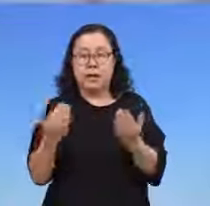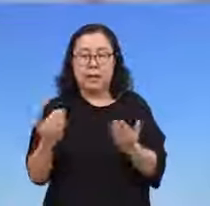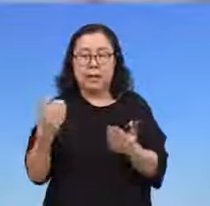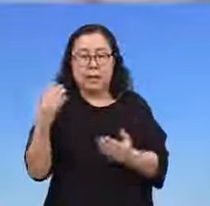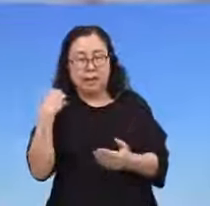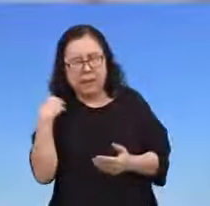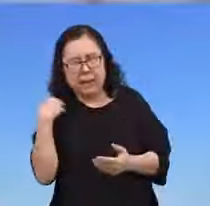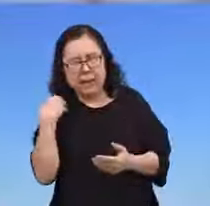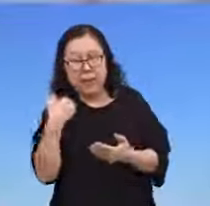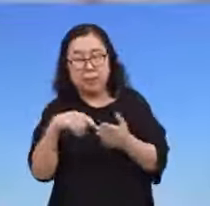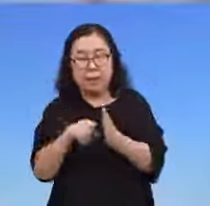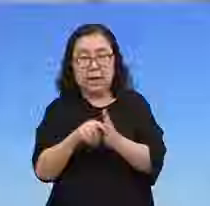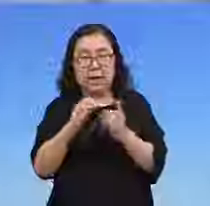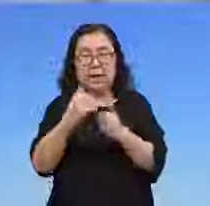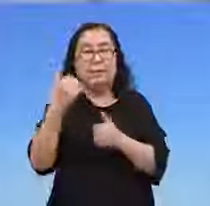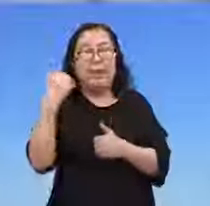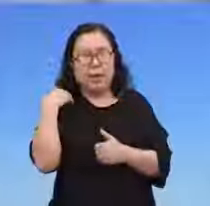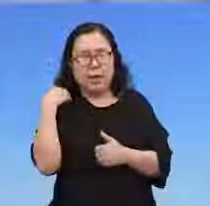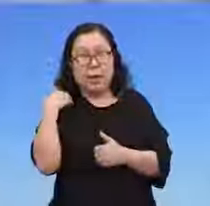감당하기 위한.